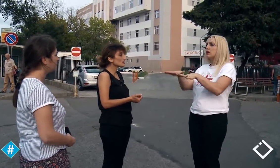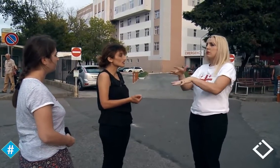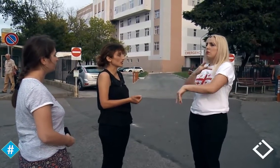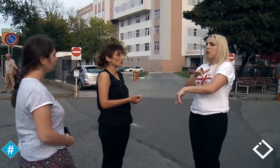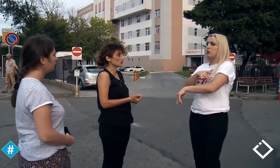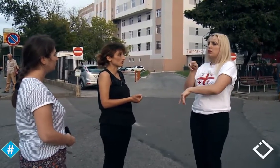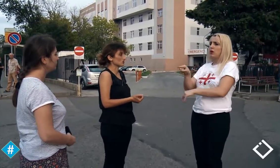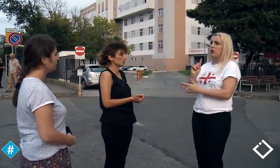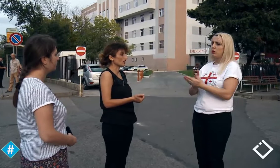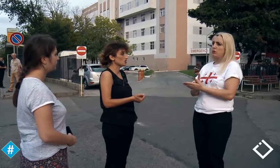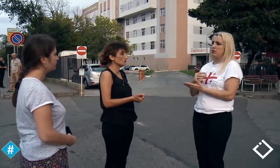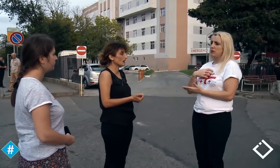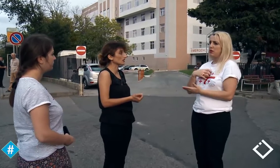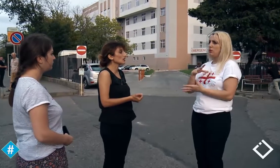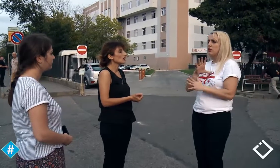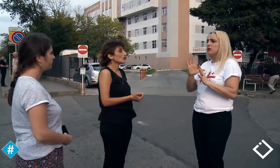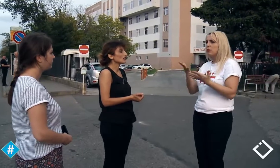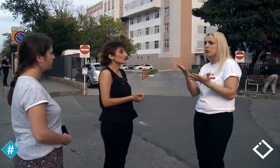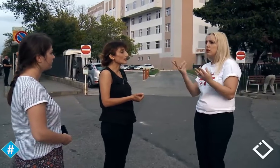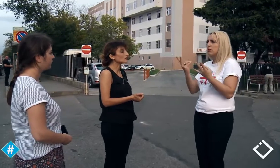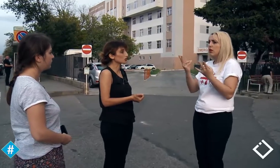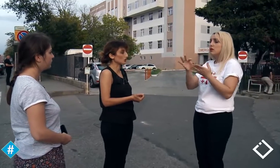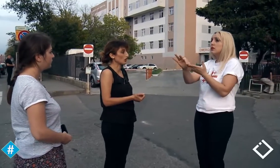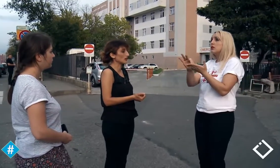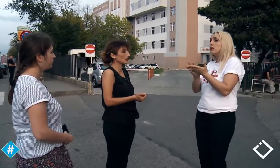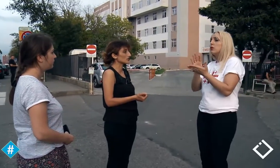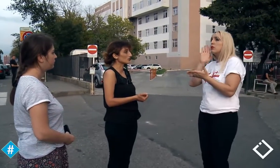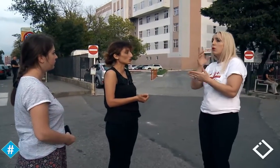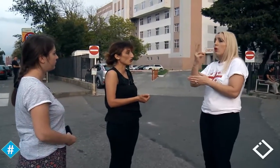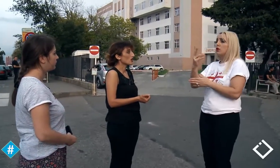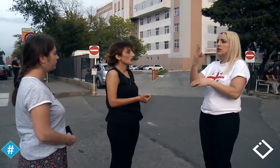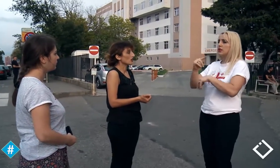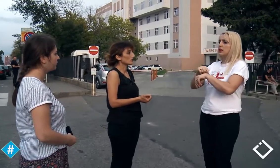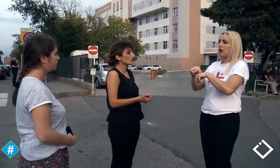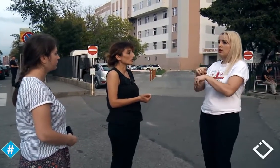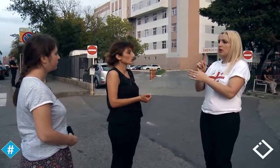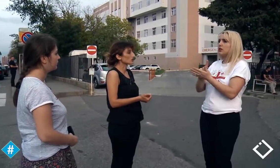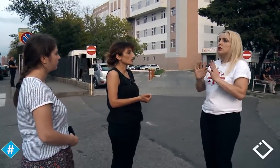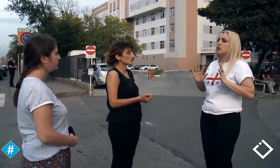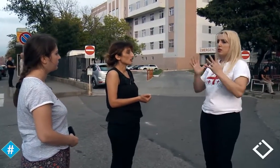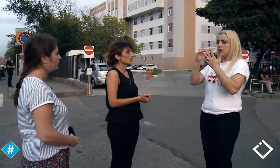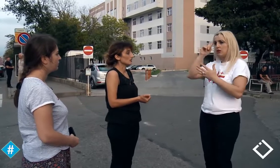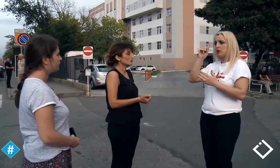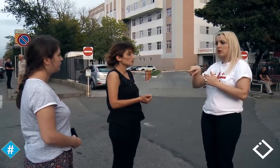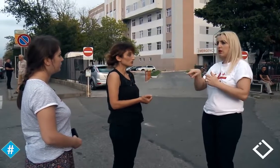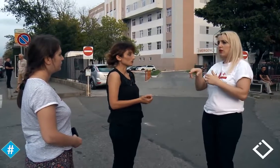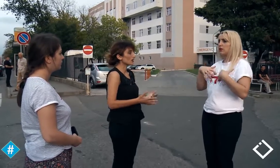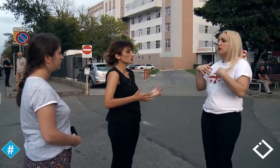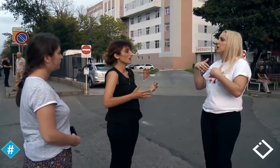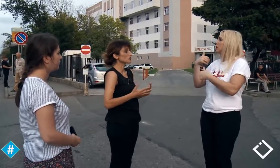ადგილზე იყოს თარჯიმანი, ძალიან მნიშვნელოვანია ეს, იმიტომ რომ მე როდესაც მსგავსი მაგ